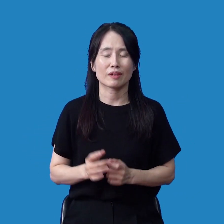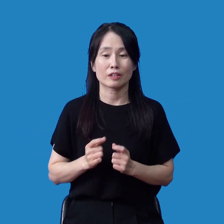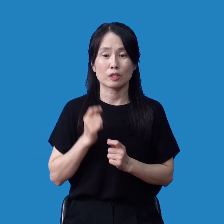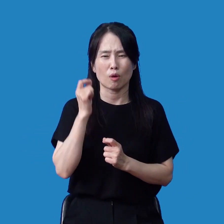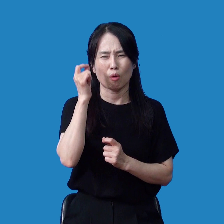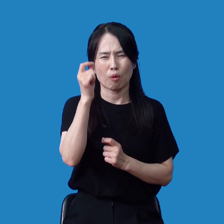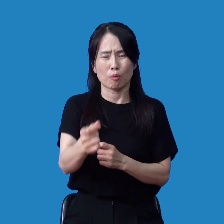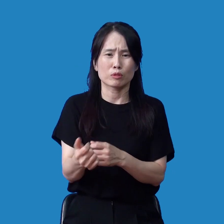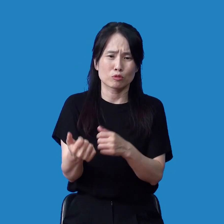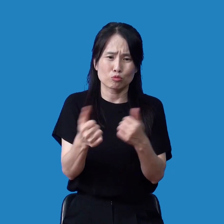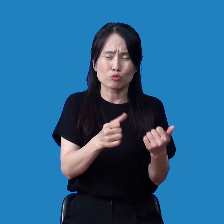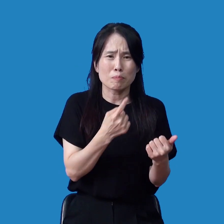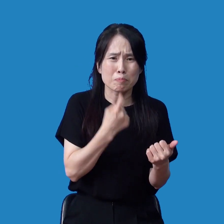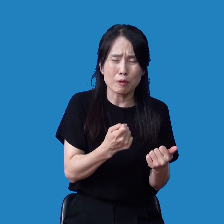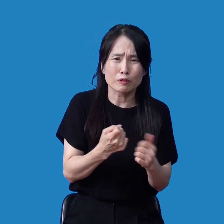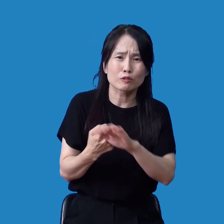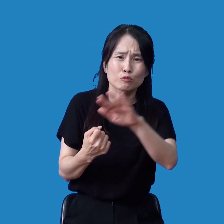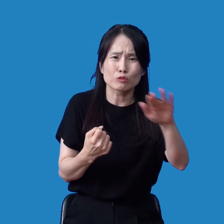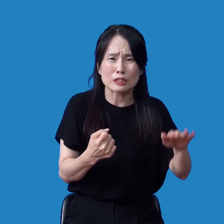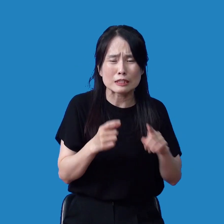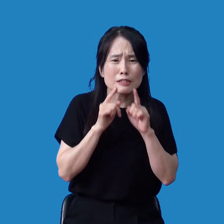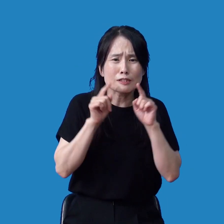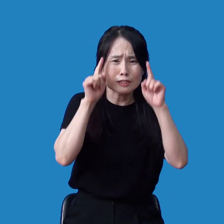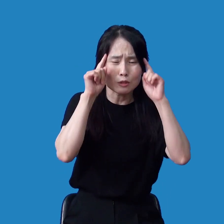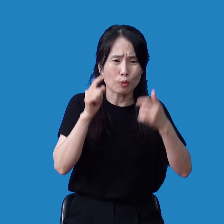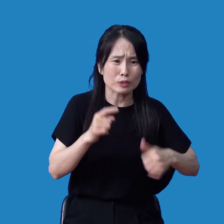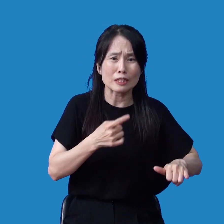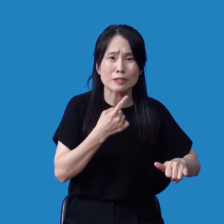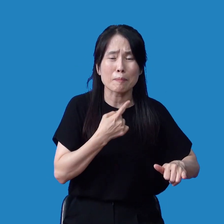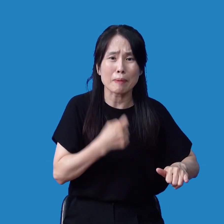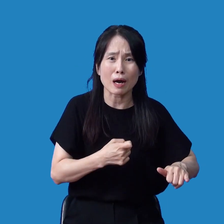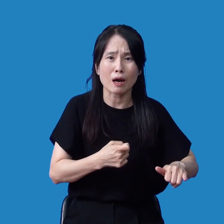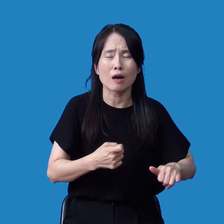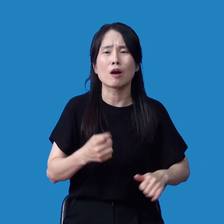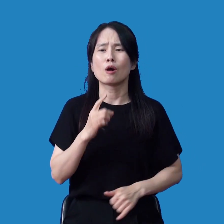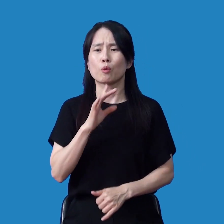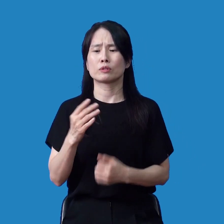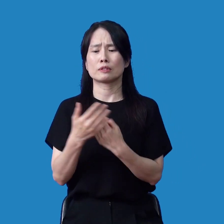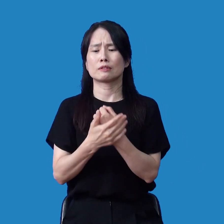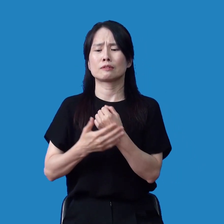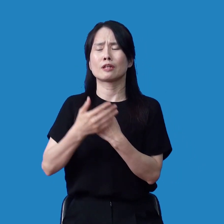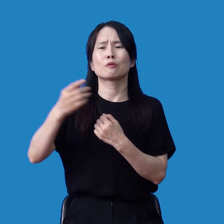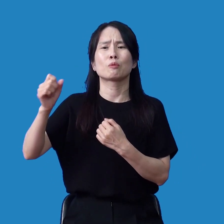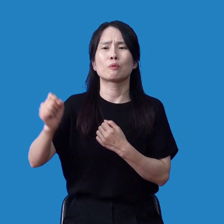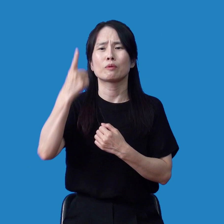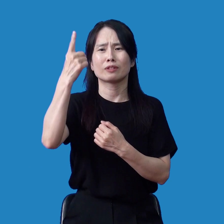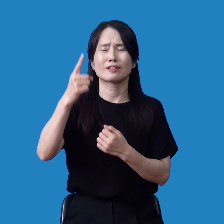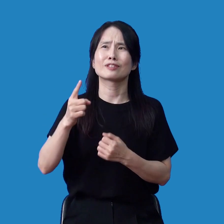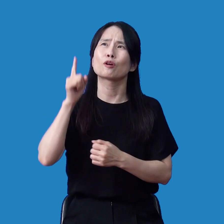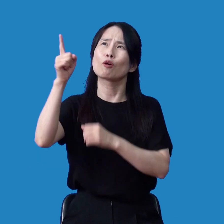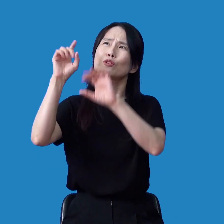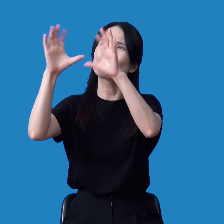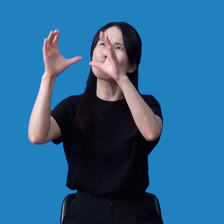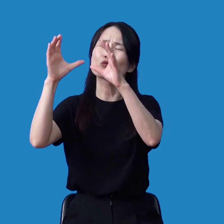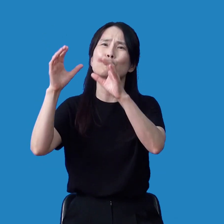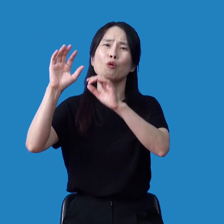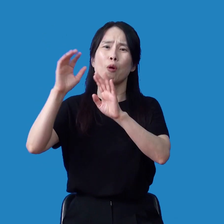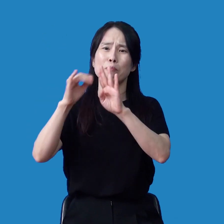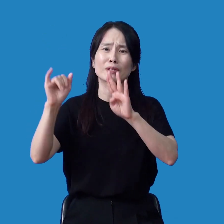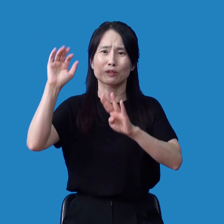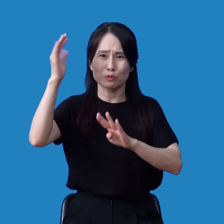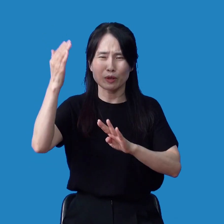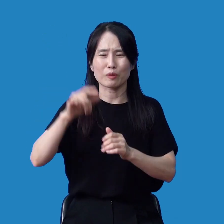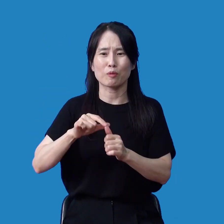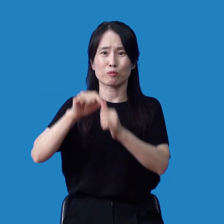지옥 자식이었던 우리가 오직 은혜로 구원받고 천국의 백성이 되었습니다.